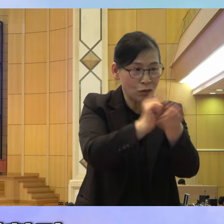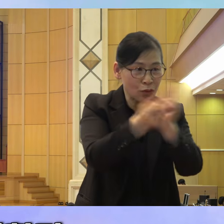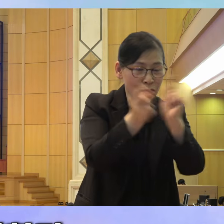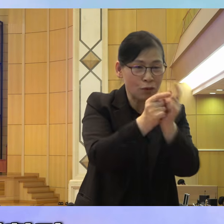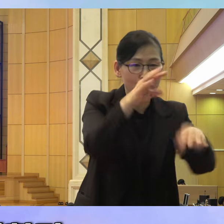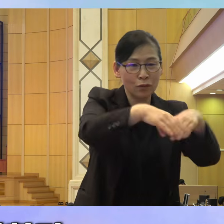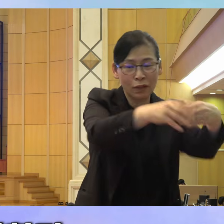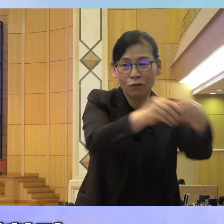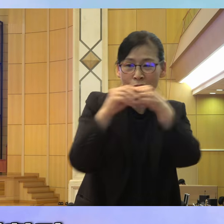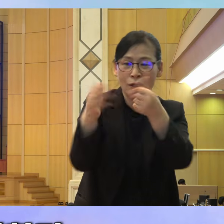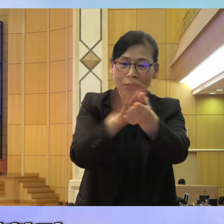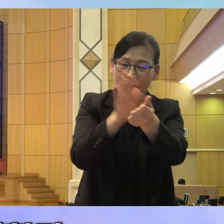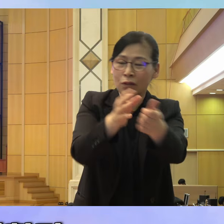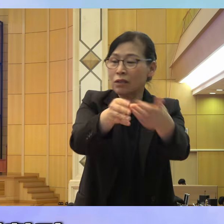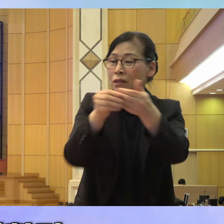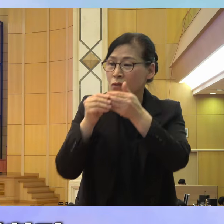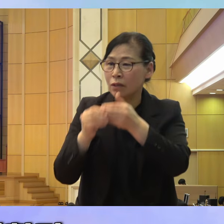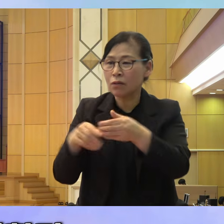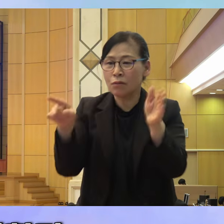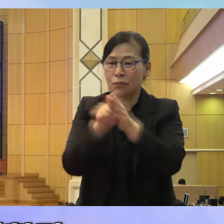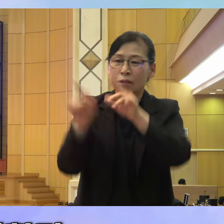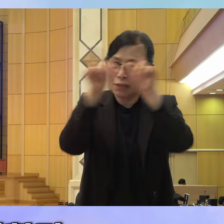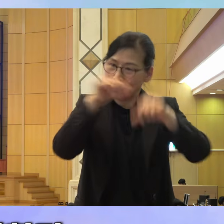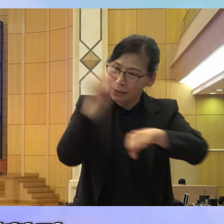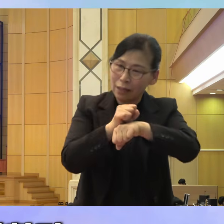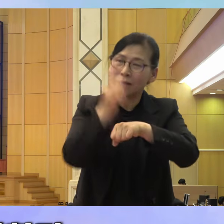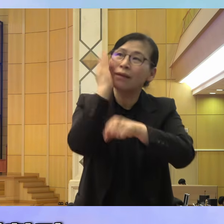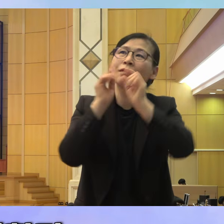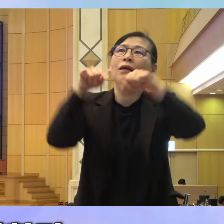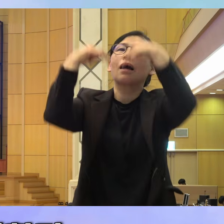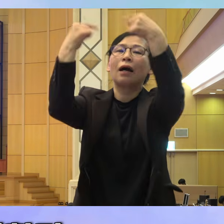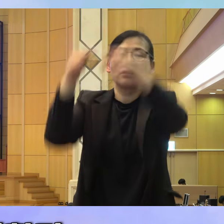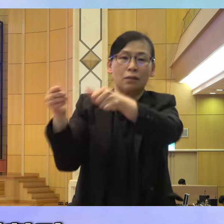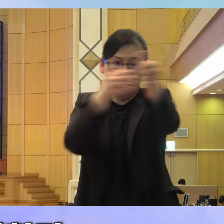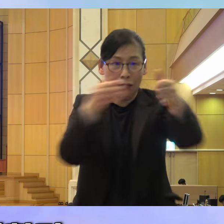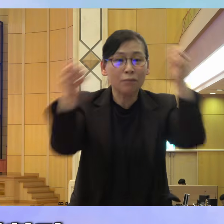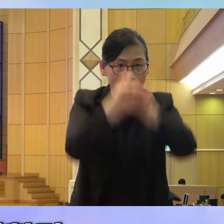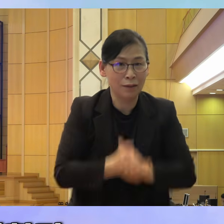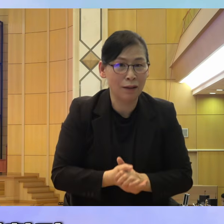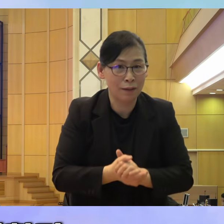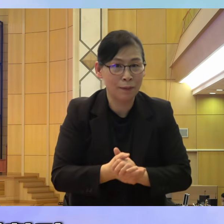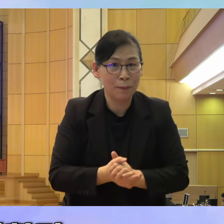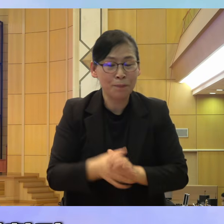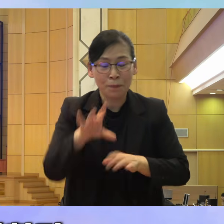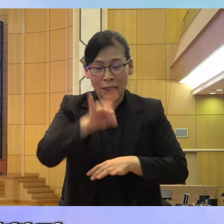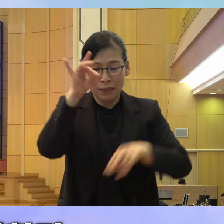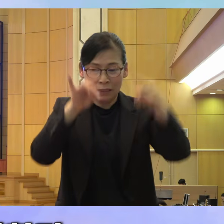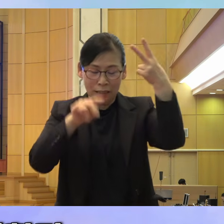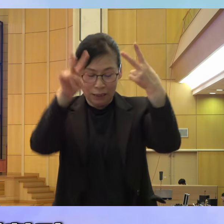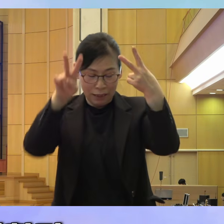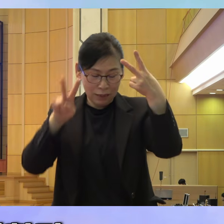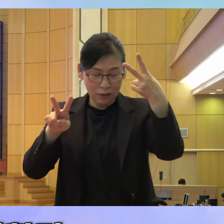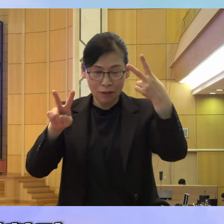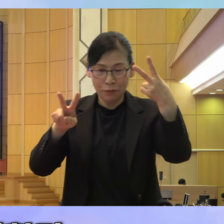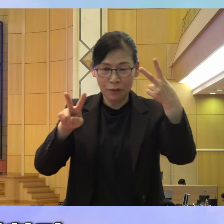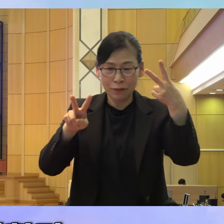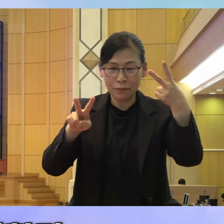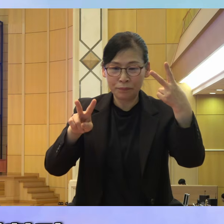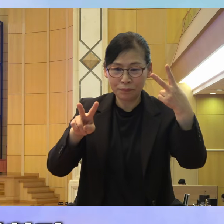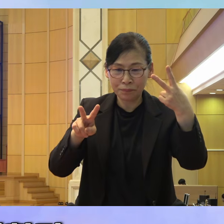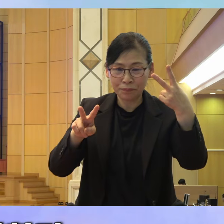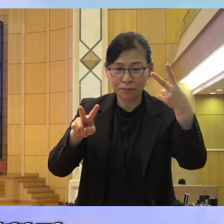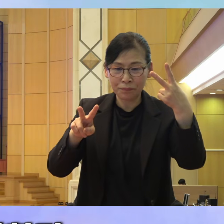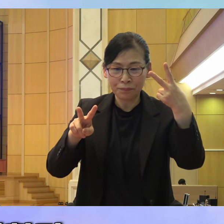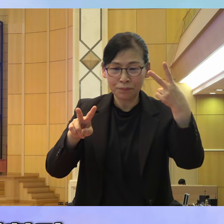손잡고 이끌어주고 밀어주면서 믿음 생활 잘 하시길 바랍니다. 창세기 2장 2절에